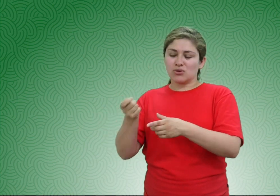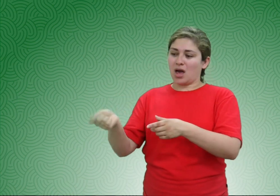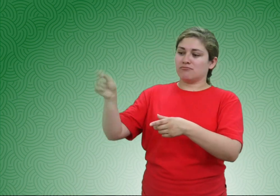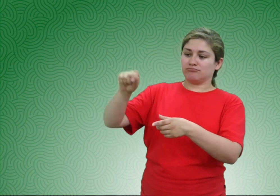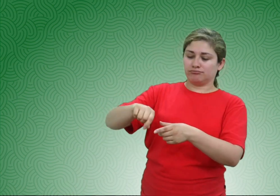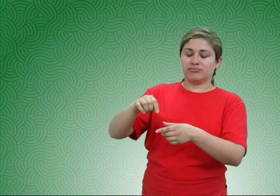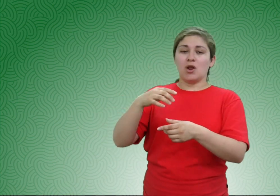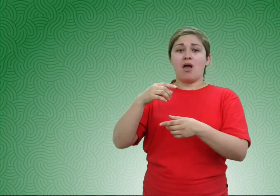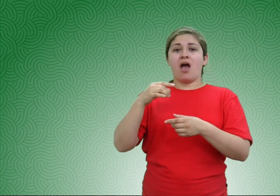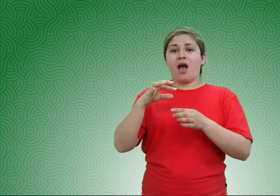azúcar,